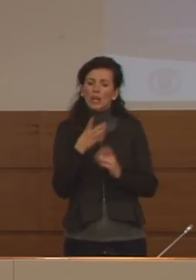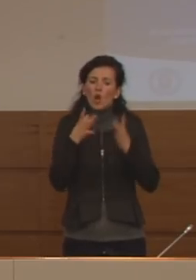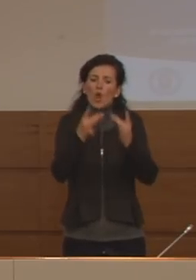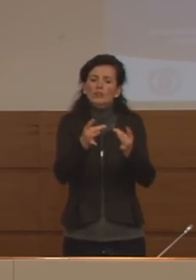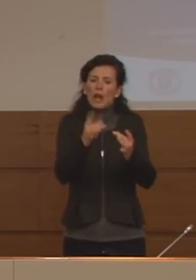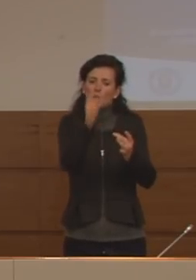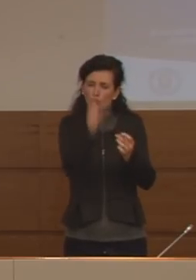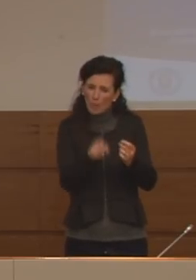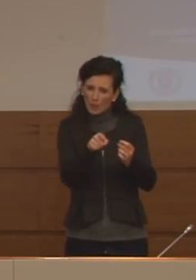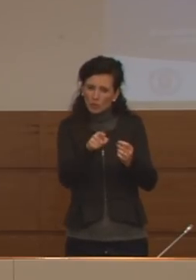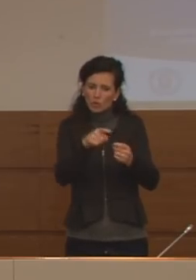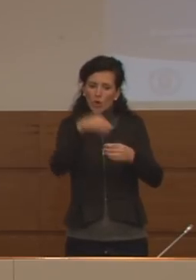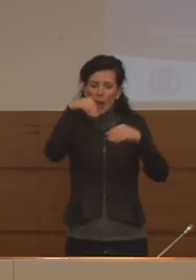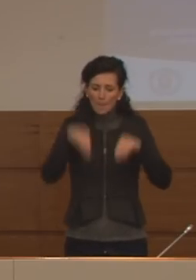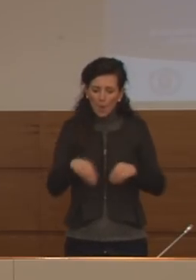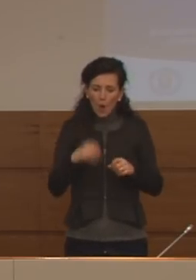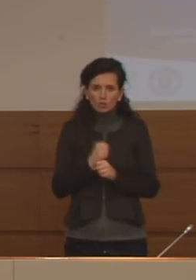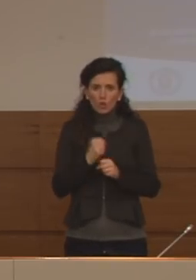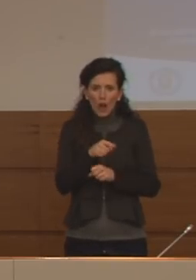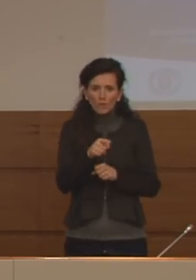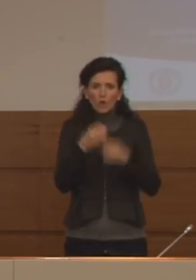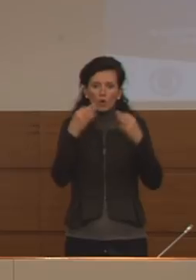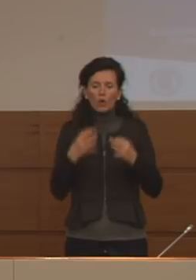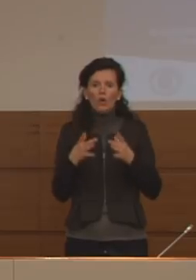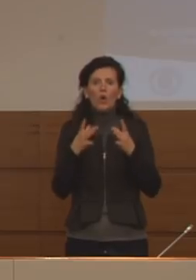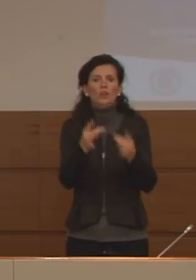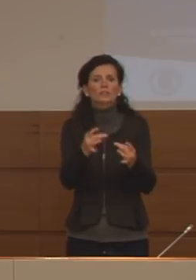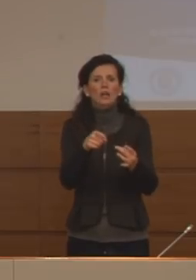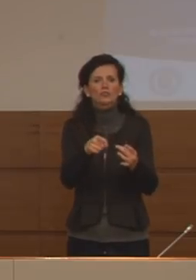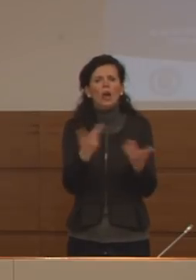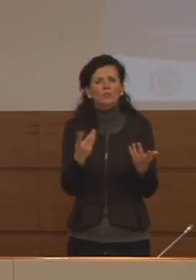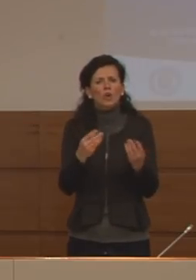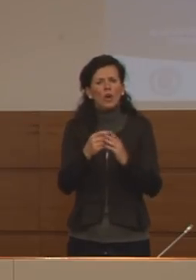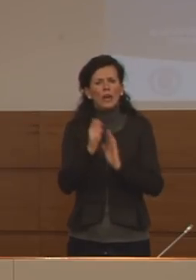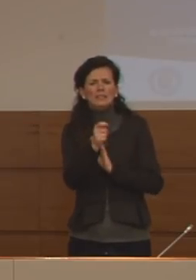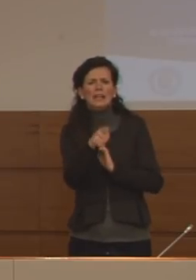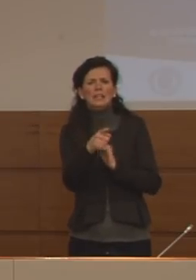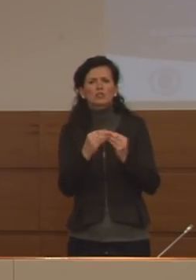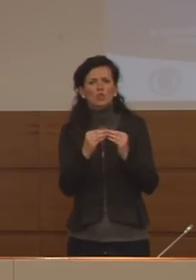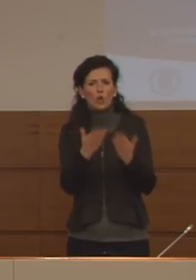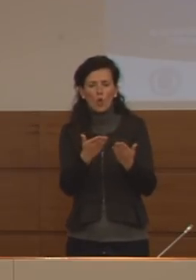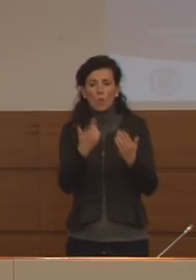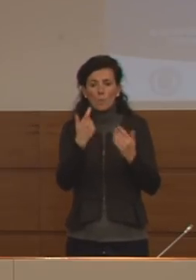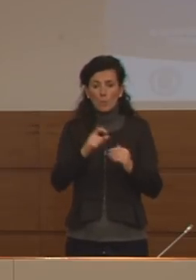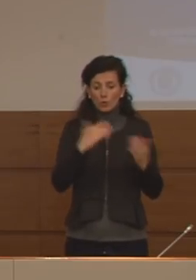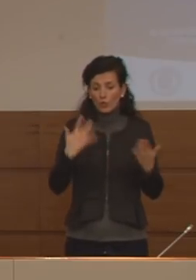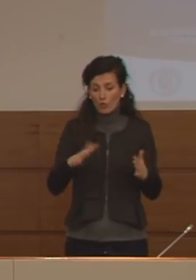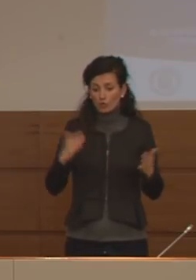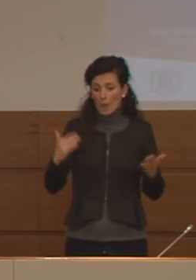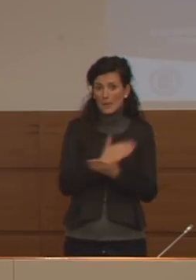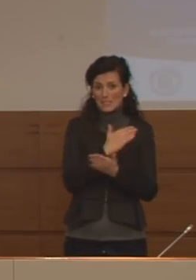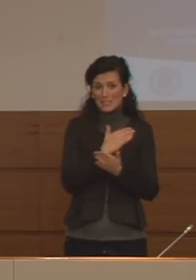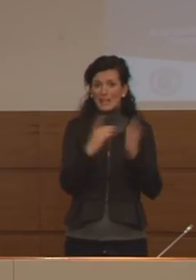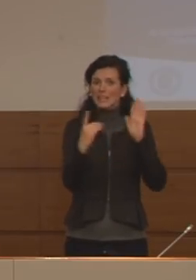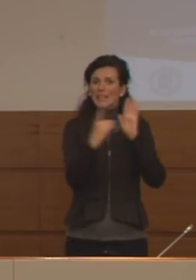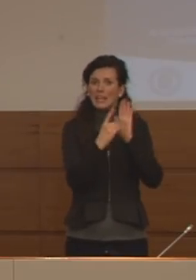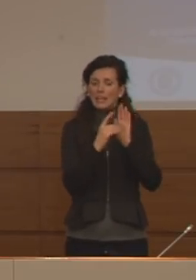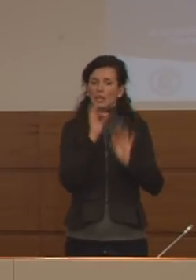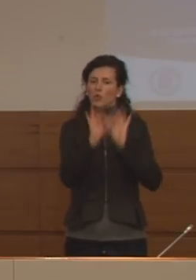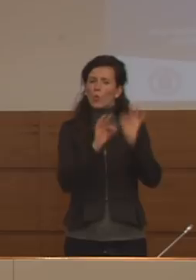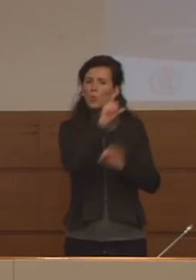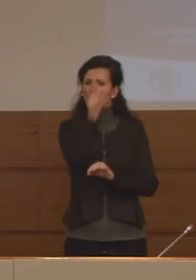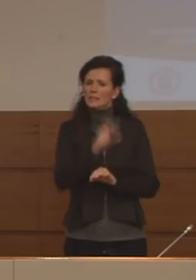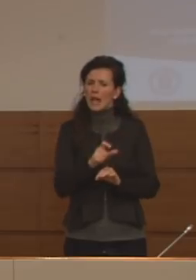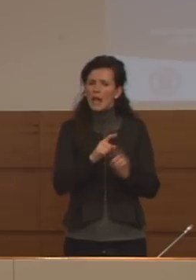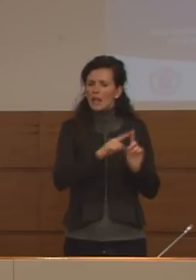posto di lavoro andando sul posto di lavoro queste sono passati sedici giorni dal decreto cura italia volevano sapere vorremmo sapere anche noi a che punto